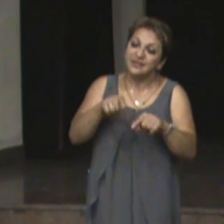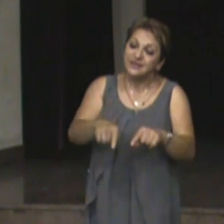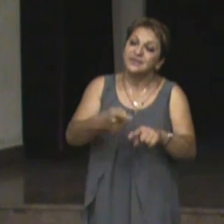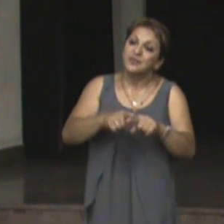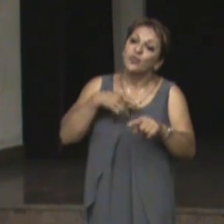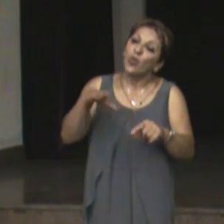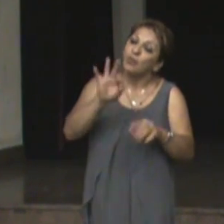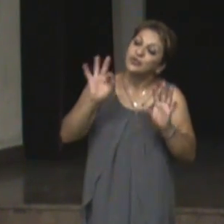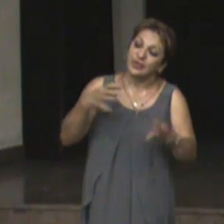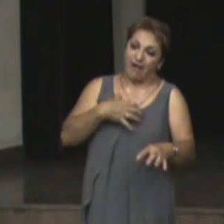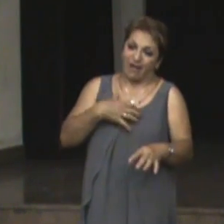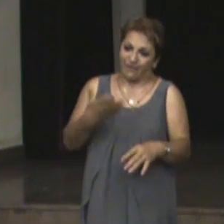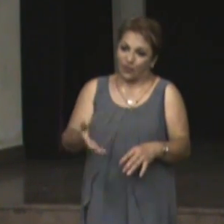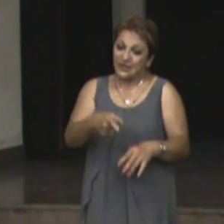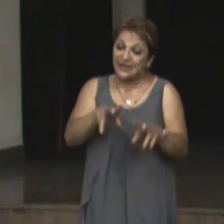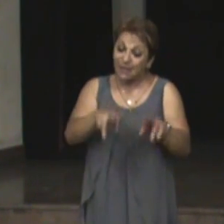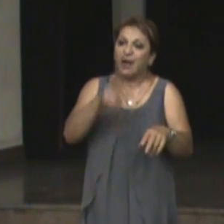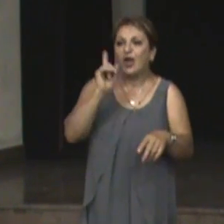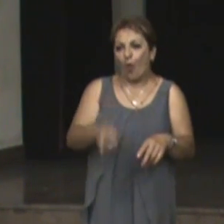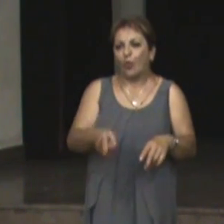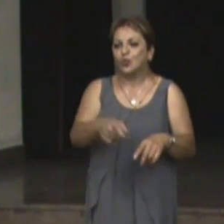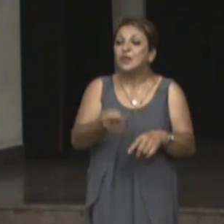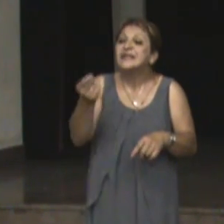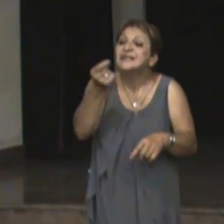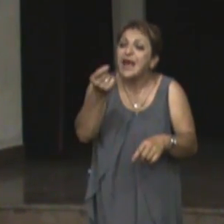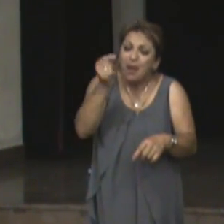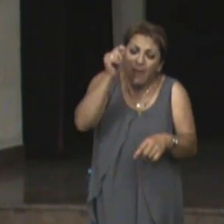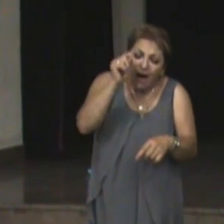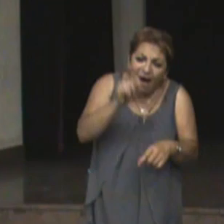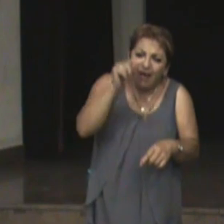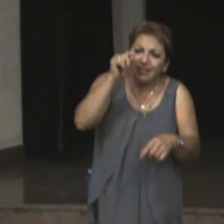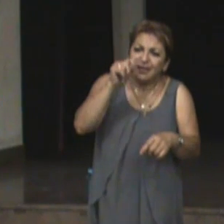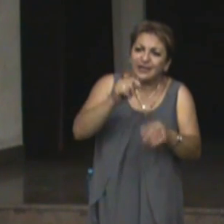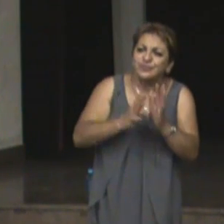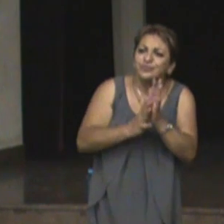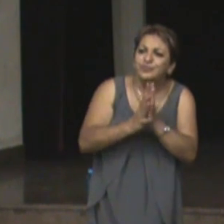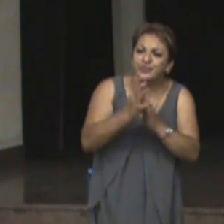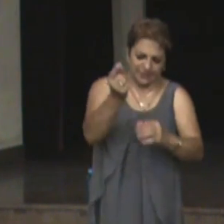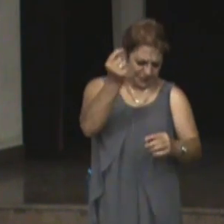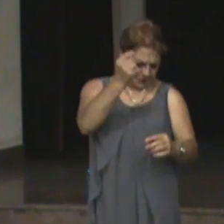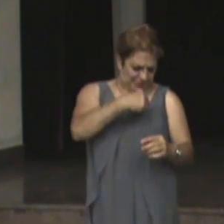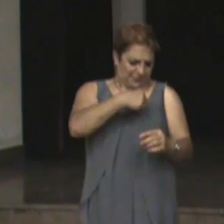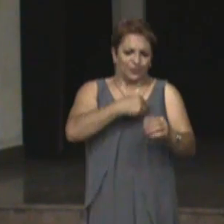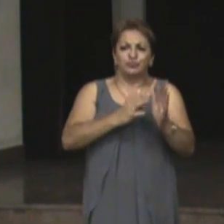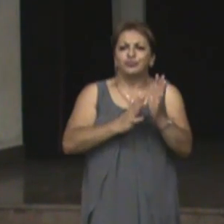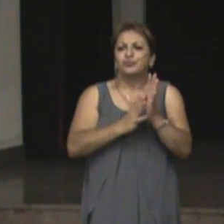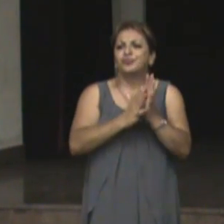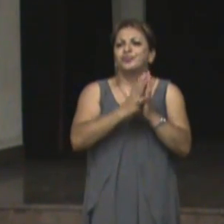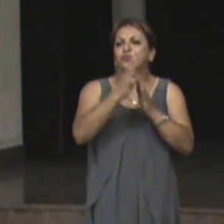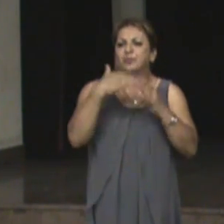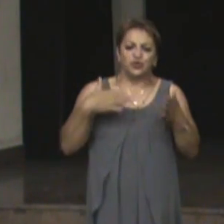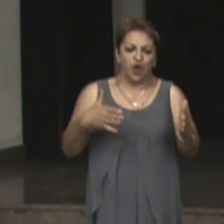մի ուղղություն է, և Աստծո խոսքը այդ մի սերմի հատիկը մեր կյանքում այսպիսի ճանապարհ կարող է